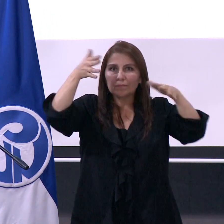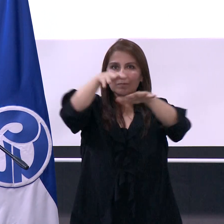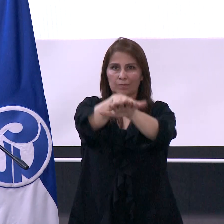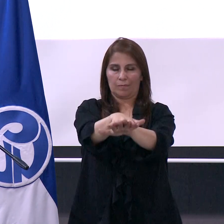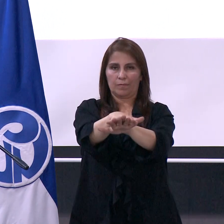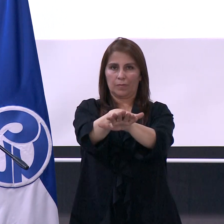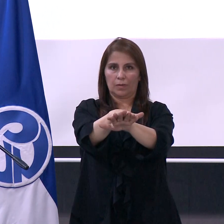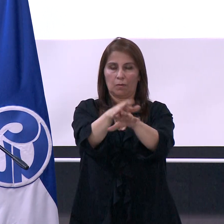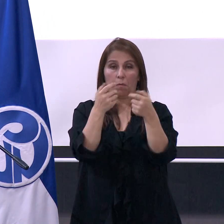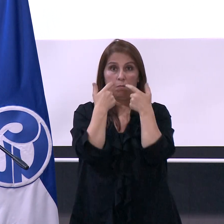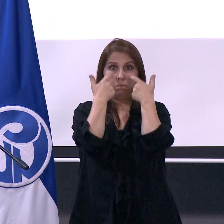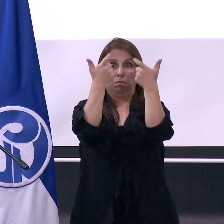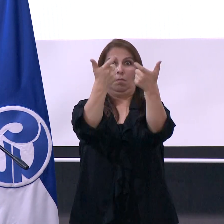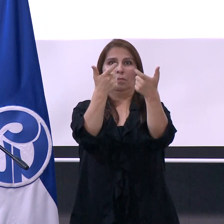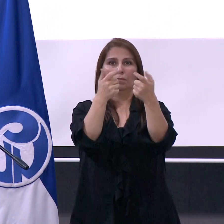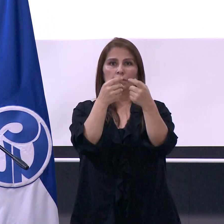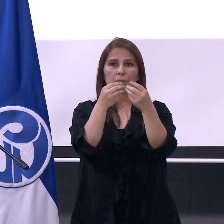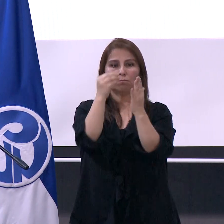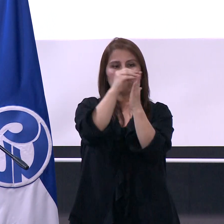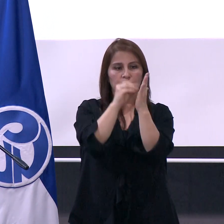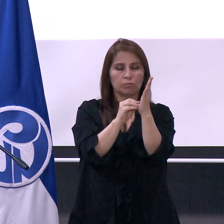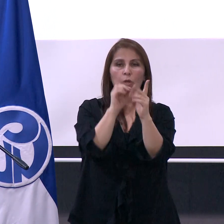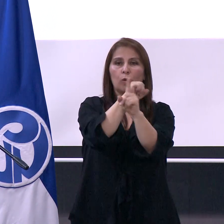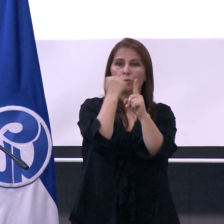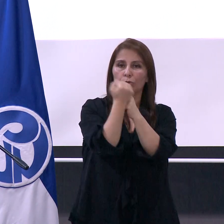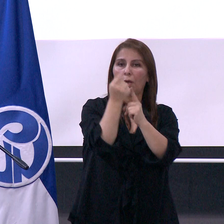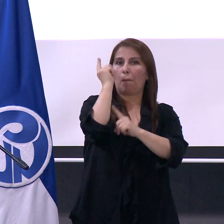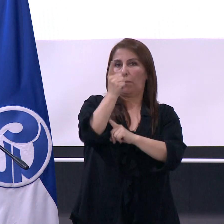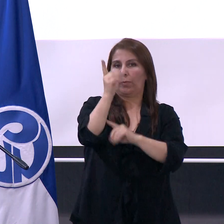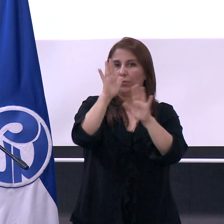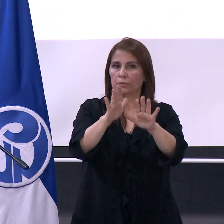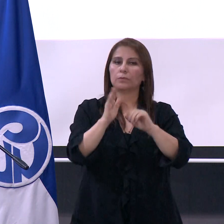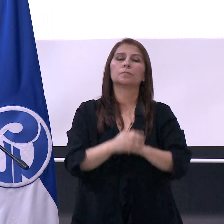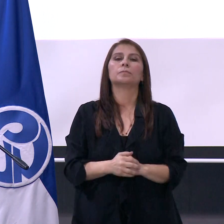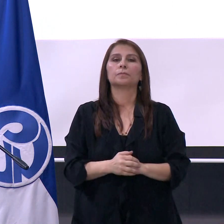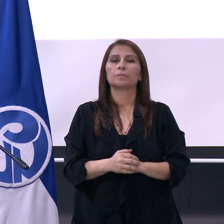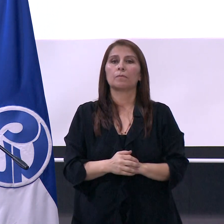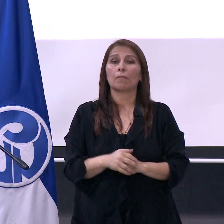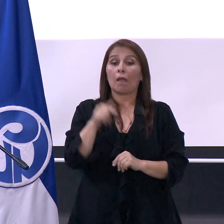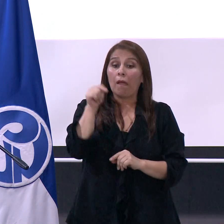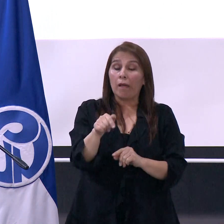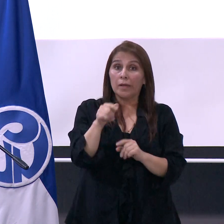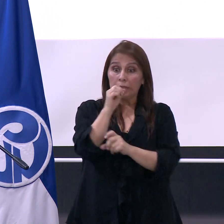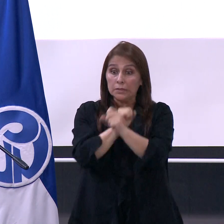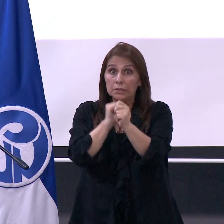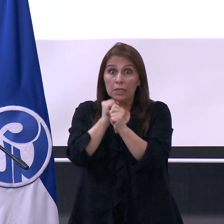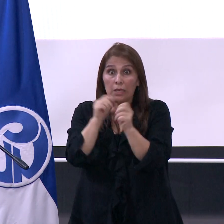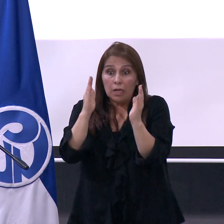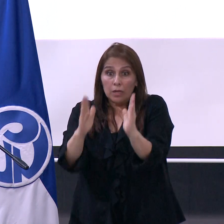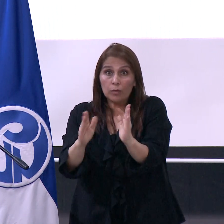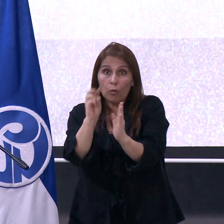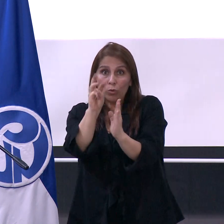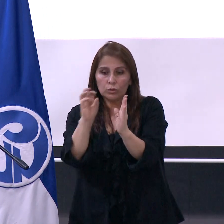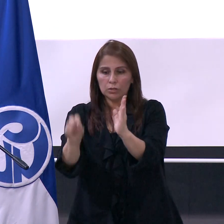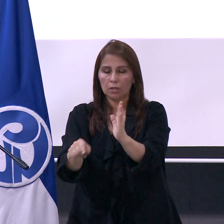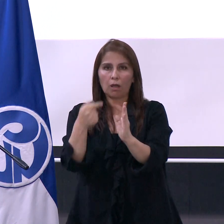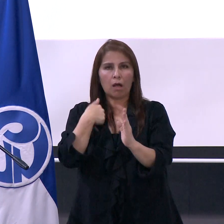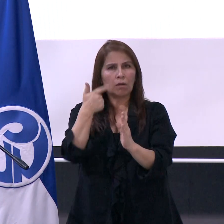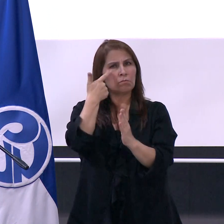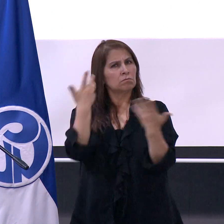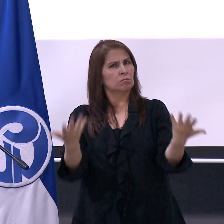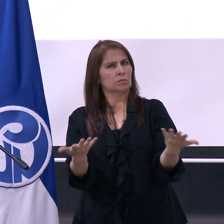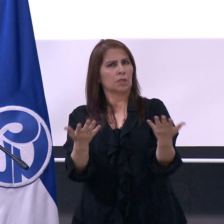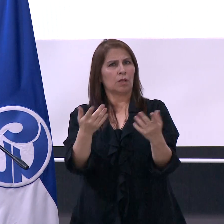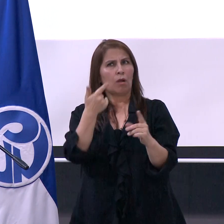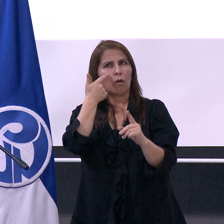alto contenido social y político en síntesis en esta década se dio una fuerte discusión sobre el papel que debía jugar la